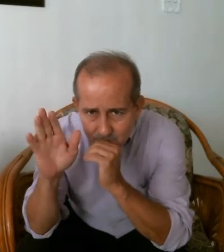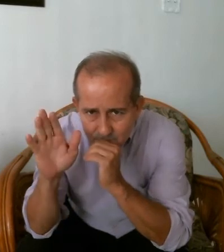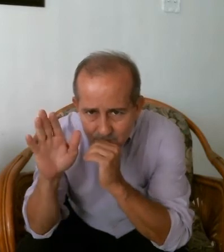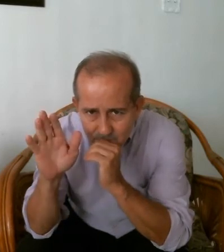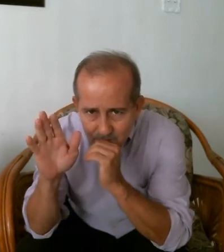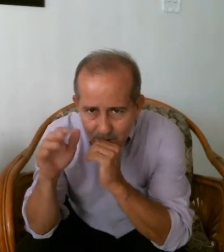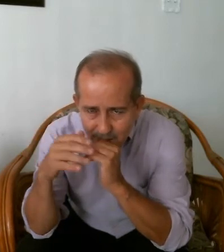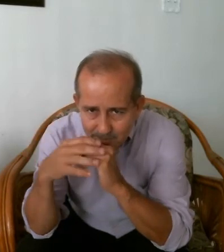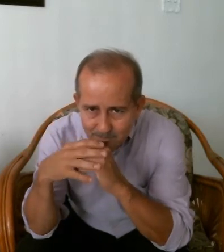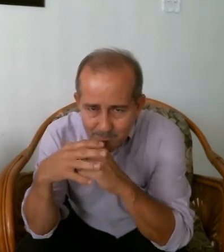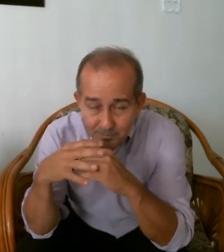Hola.